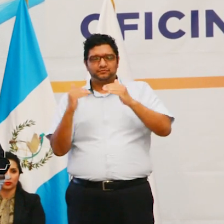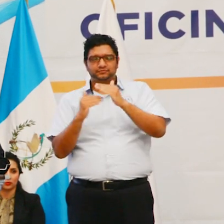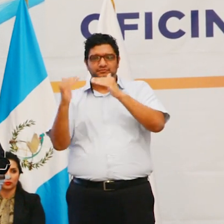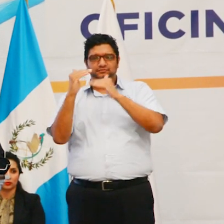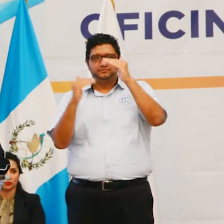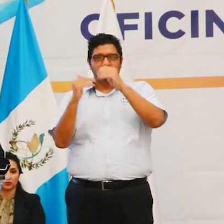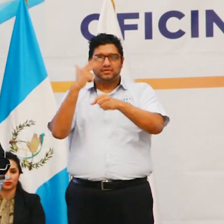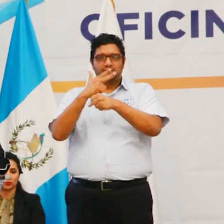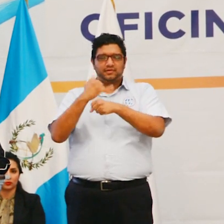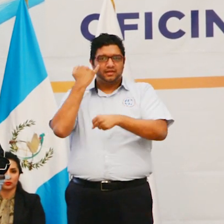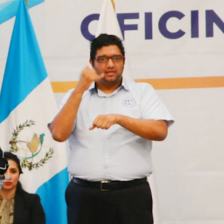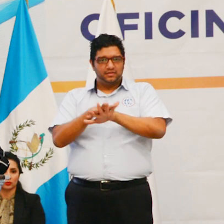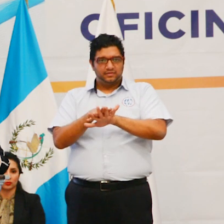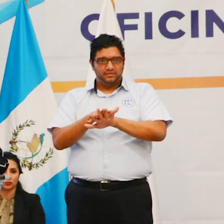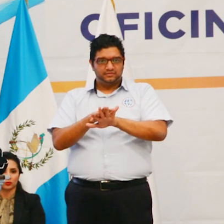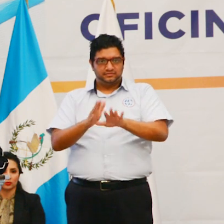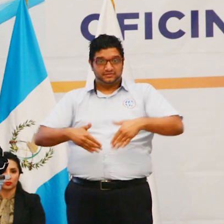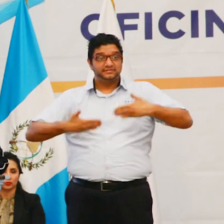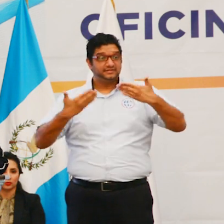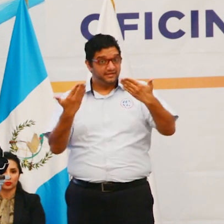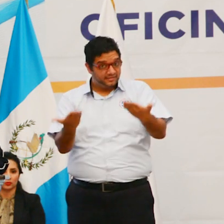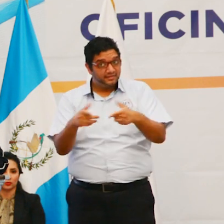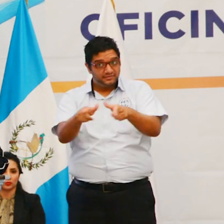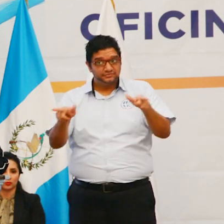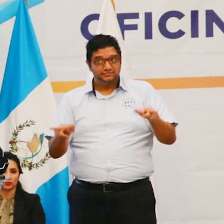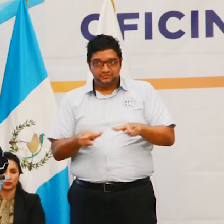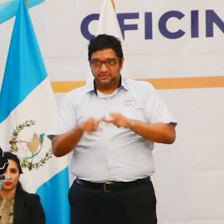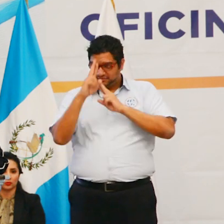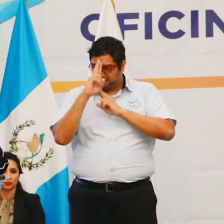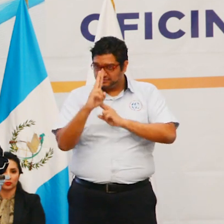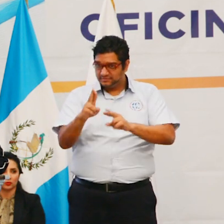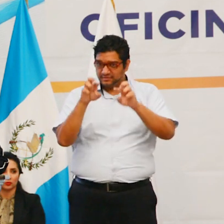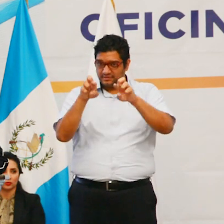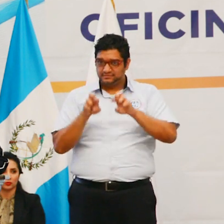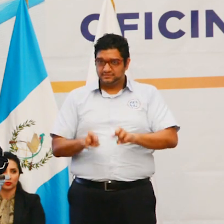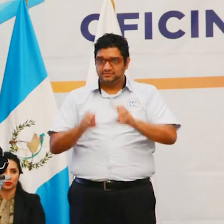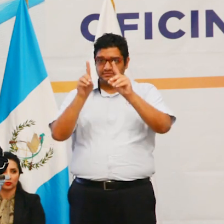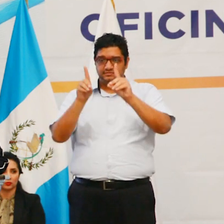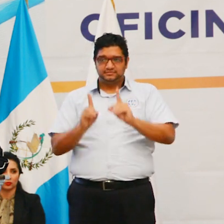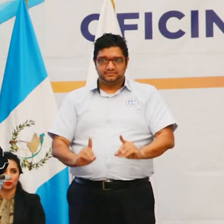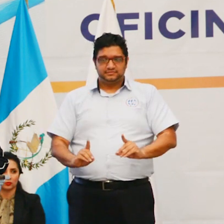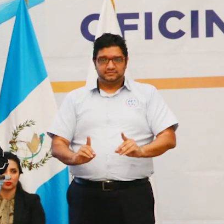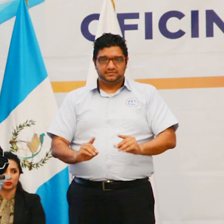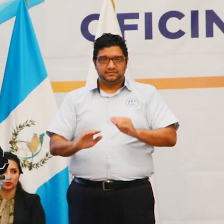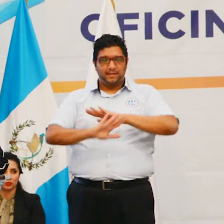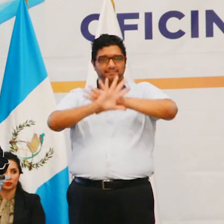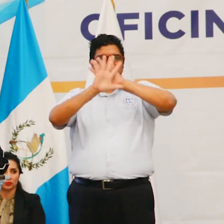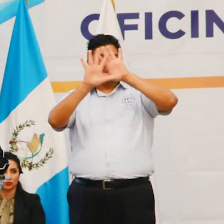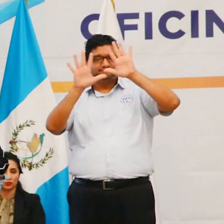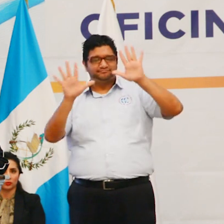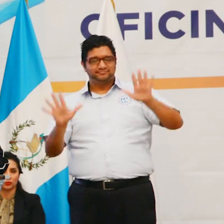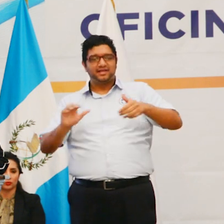una Guatemala inclusiva, donde se le dé el lugar que corresponde a las personas con discapacidad en su pleno acceso a la justicia, a